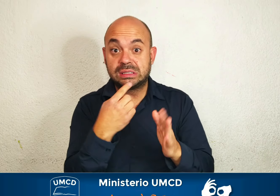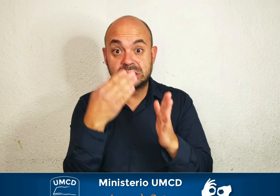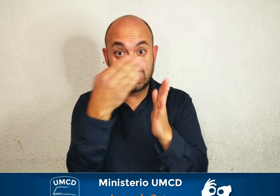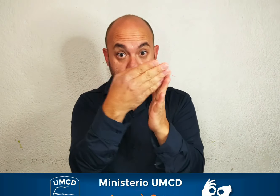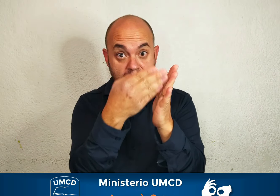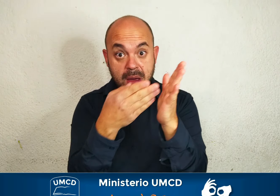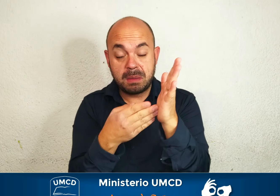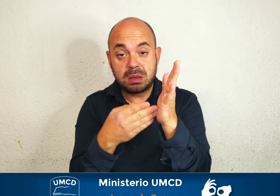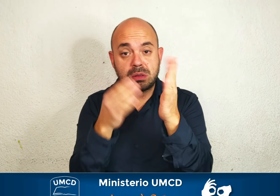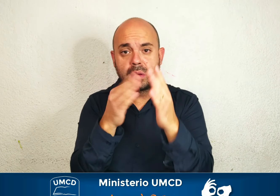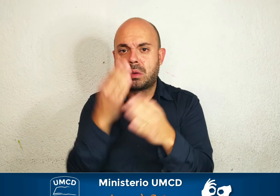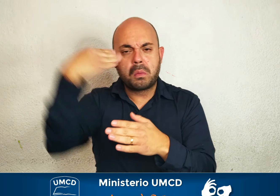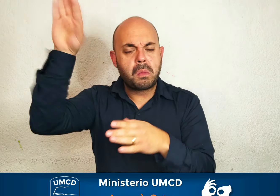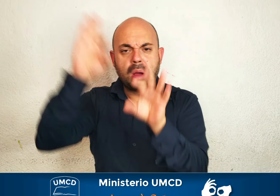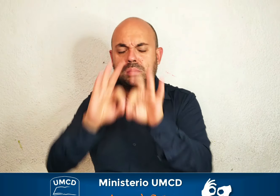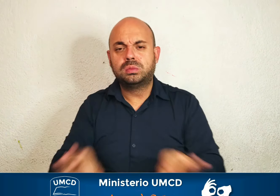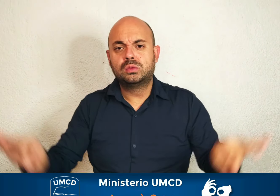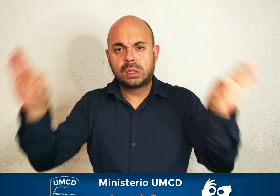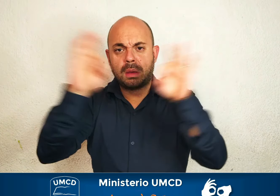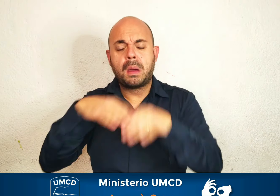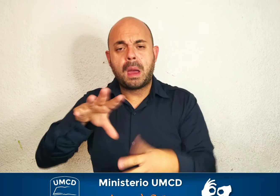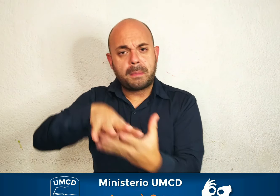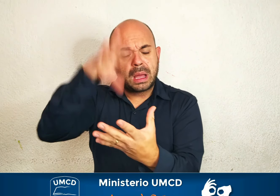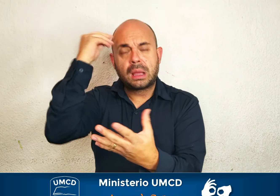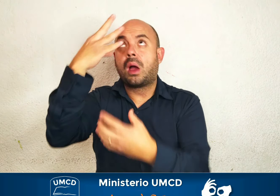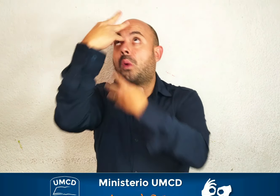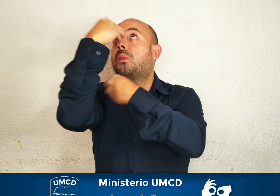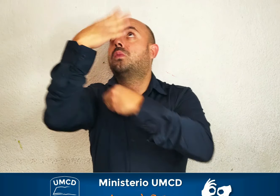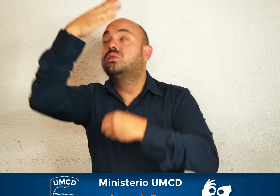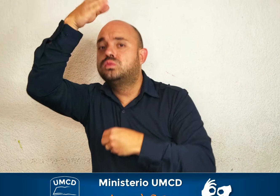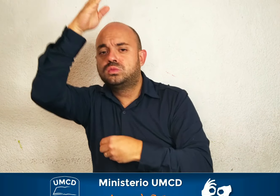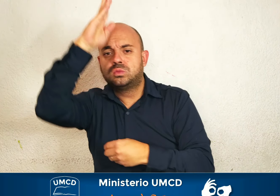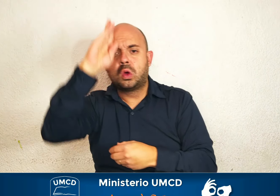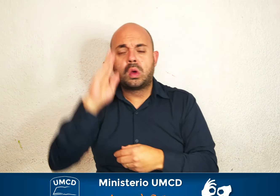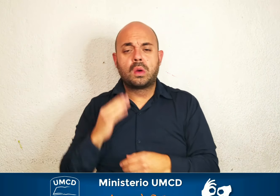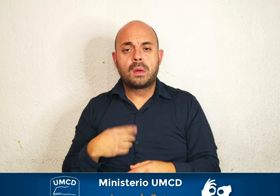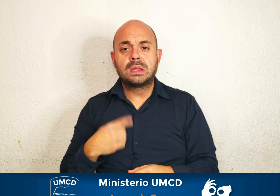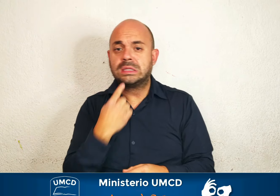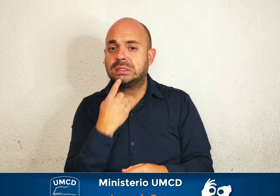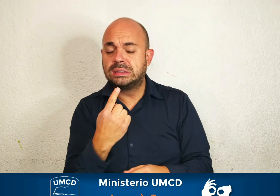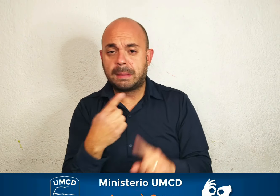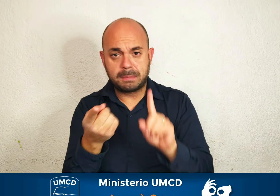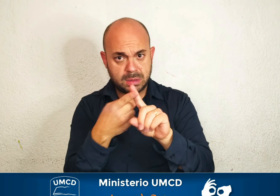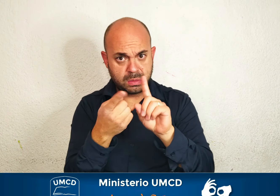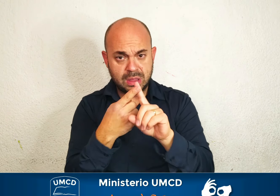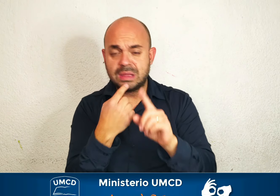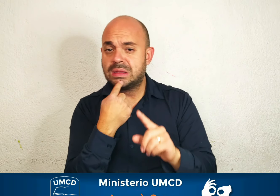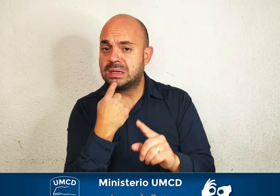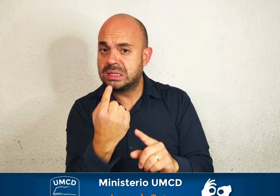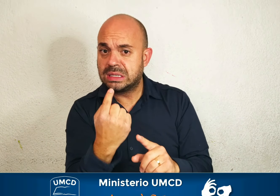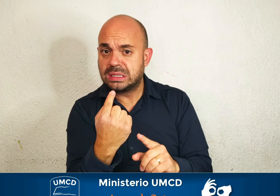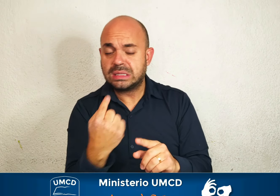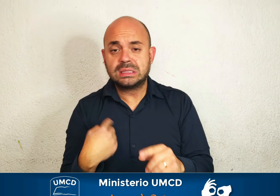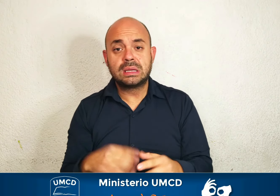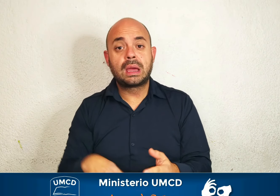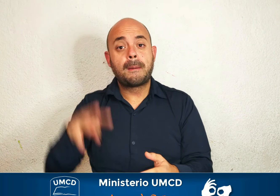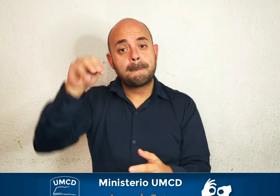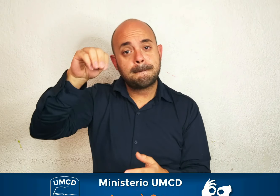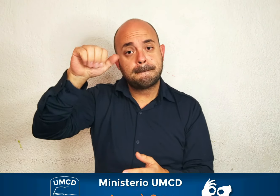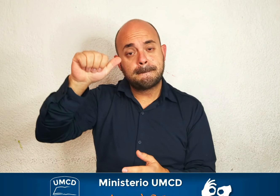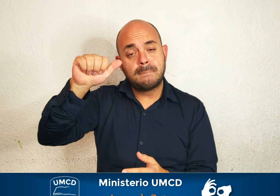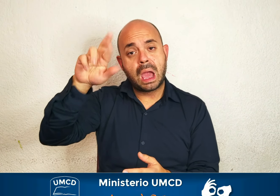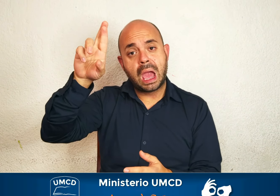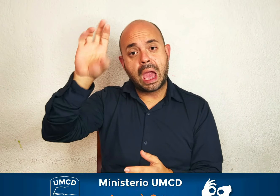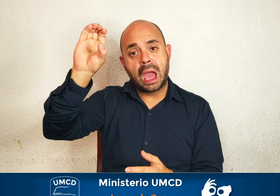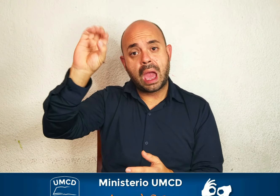que se encuentra en Deuteronomio y otro que se encuentra en Levítico. Y le dice en el versículo 29 de Marcos 12,